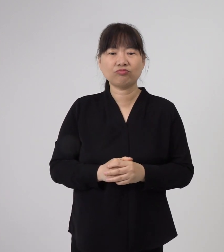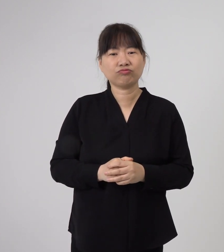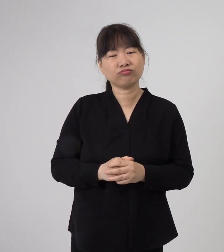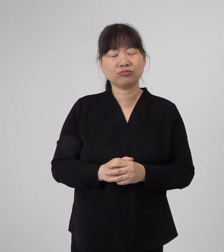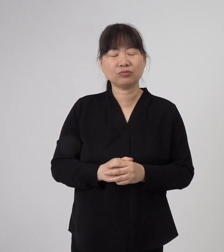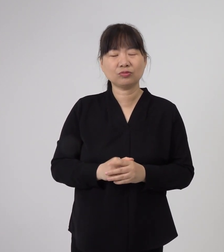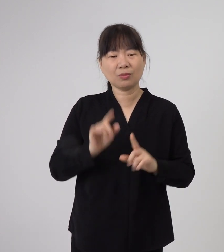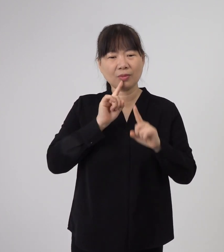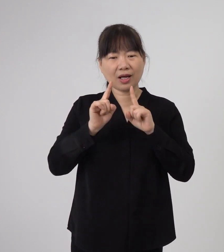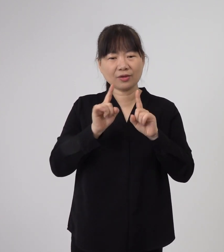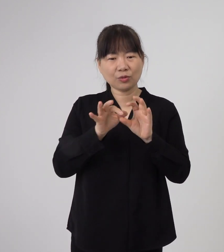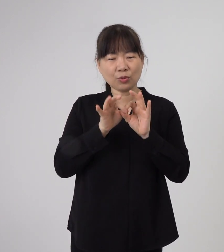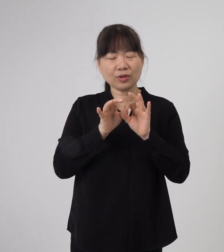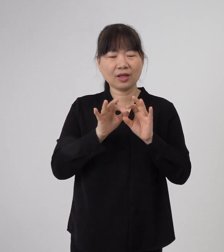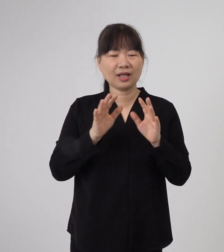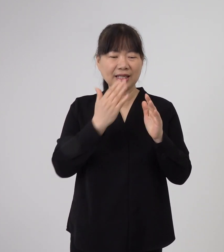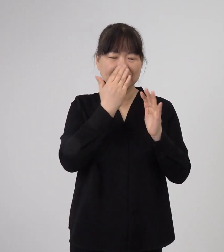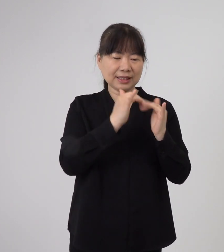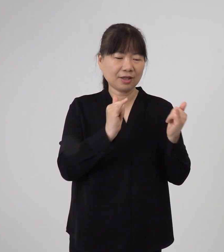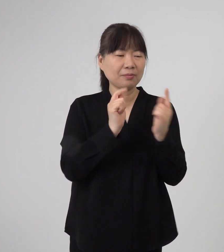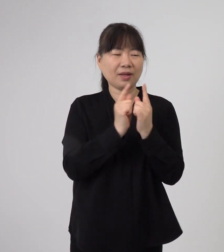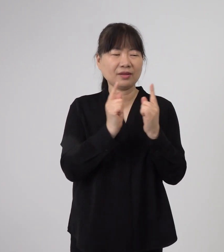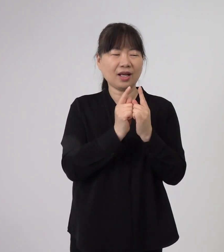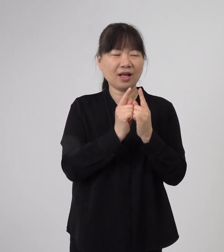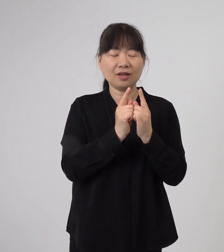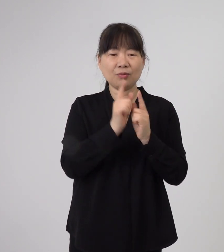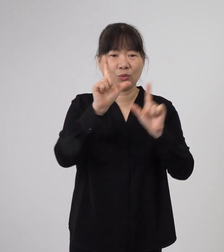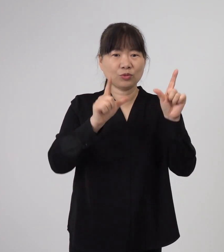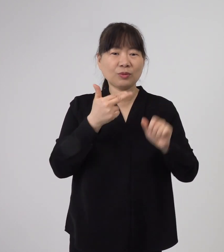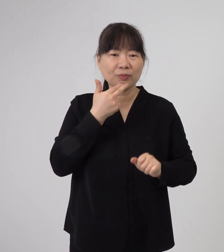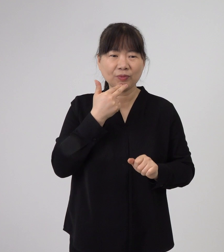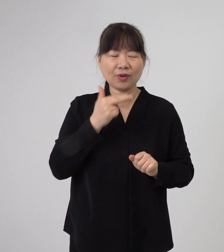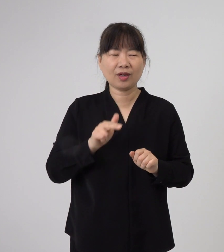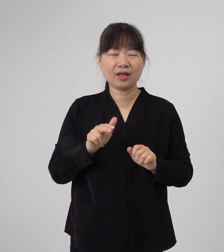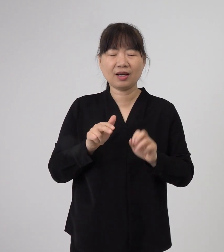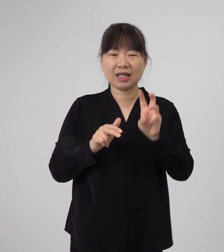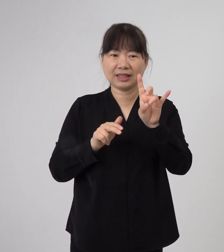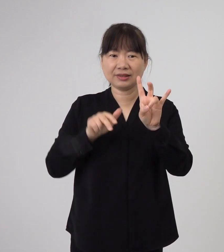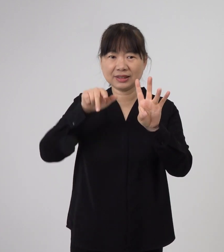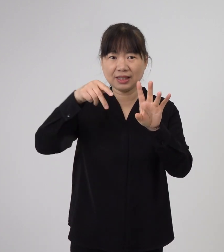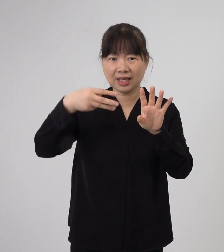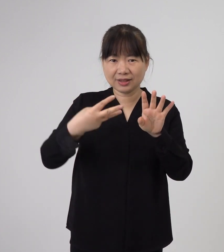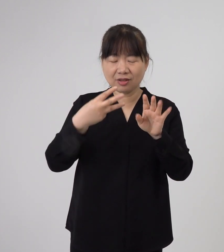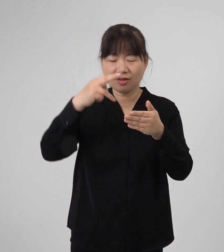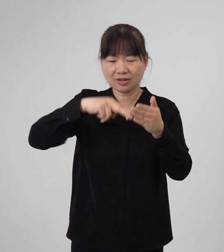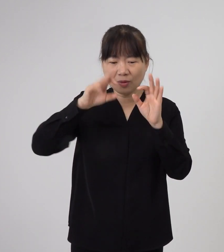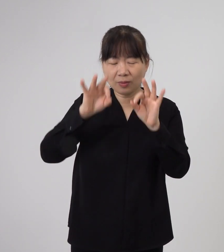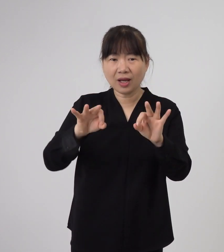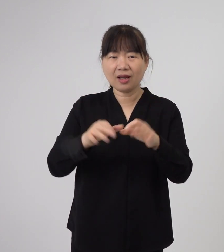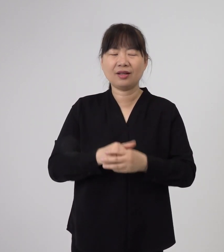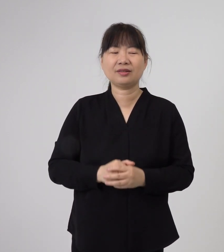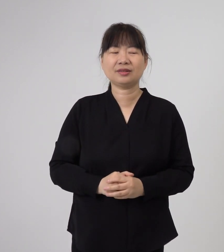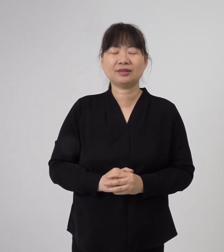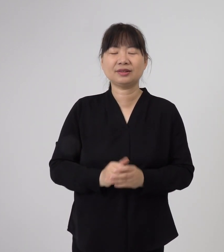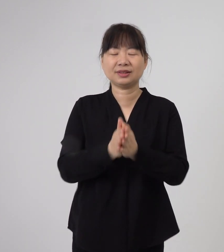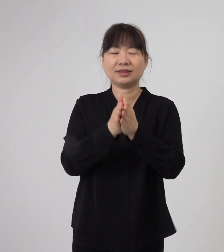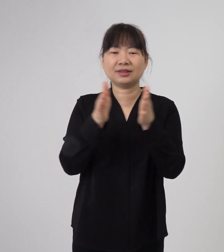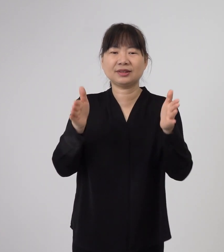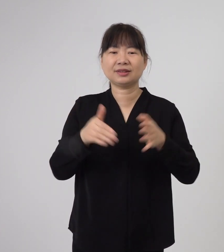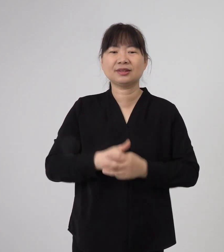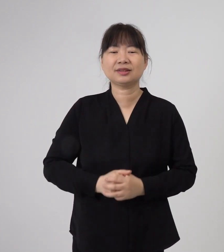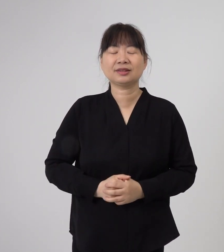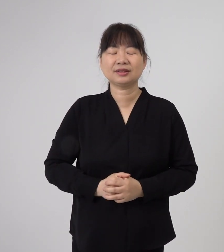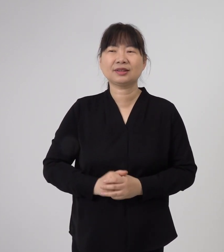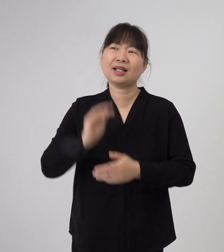않으세요. 출애굽기에 보면. 그리고 또 24절을 볼까요? 한번 같이 읽겠습니다.